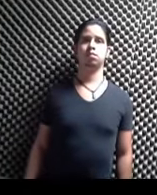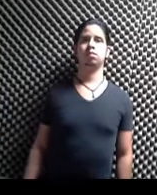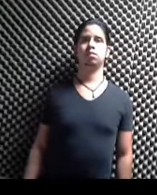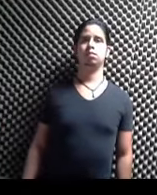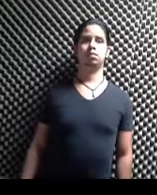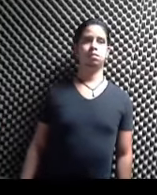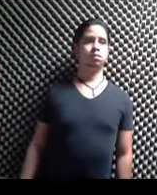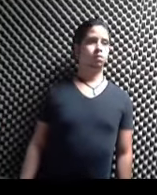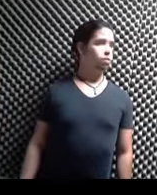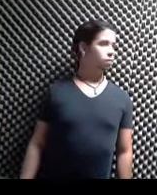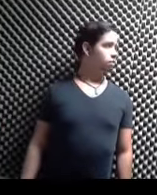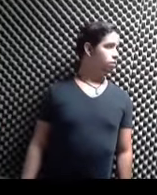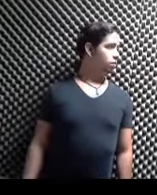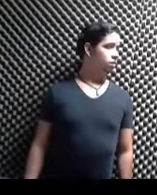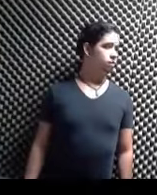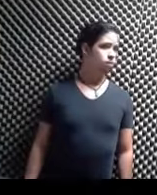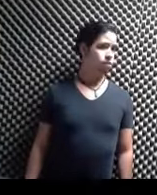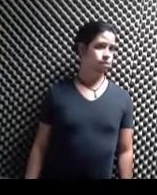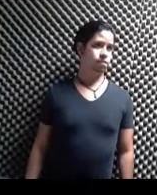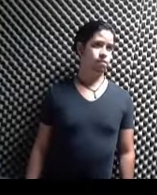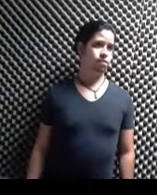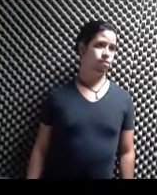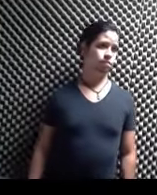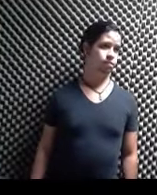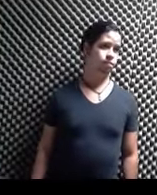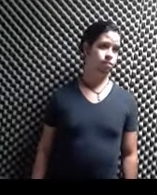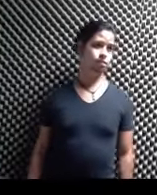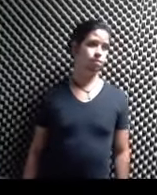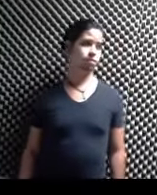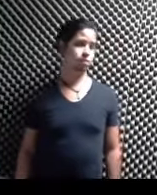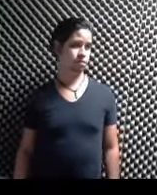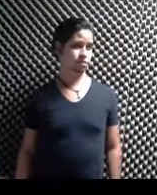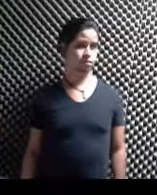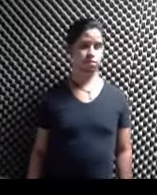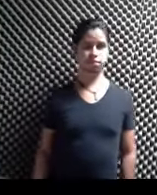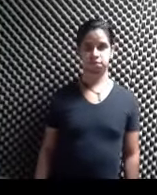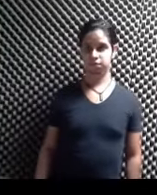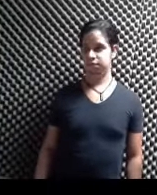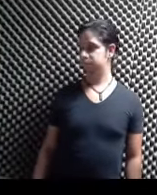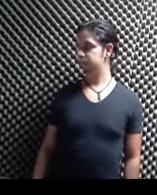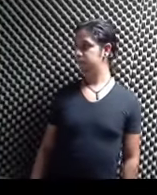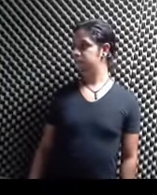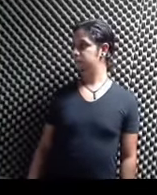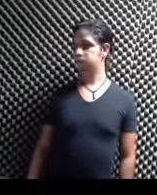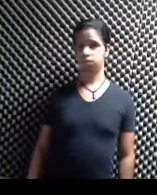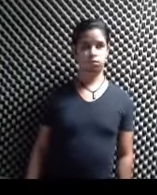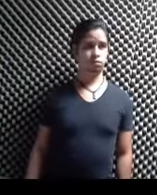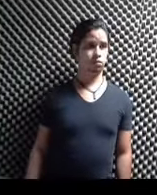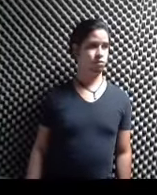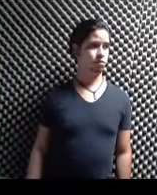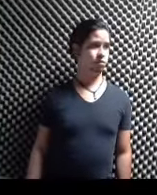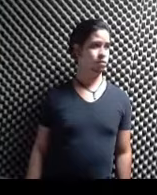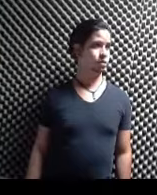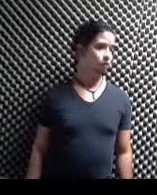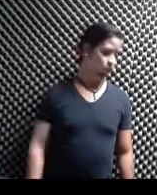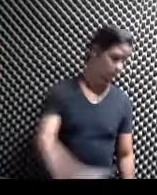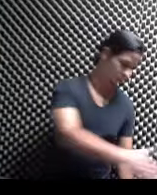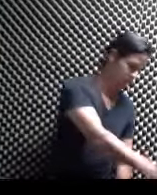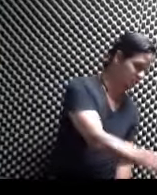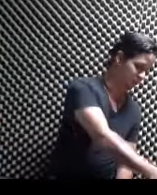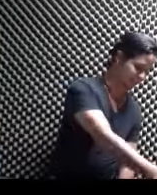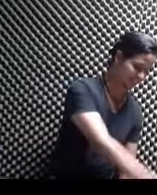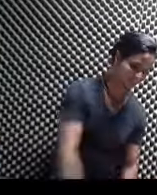Acompáñalo con 4G LTE. En calle Cuajo y Murcilla, queso de hoja en Guayanilla, hecho con cafecito, empanadilla en Aguadilla. De costa a costa, Puerto